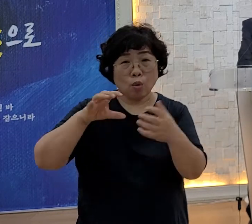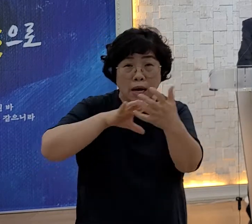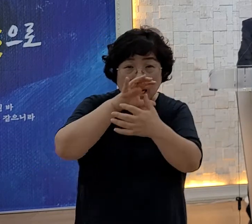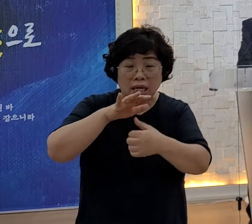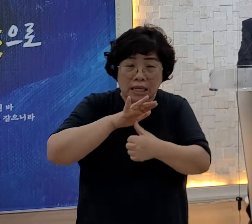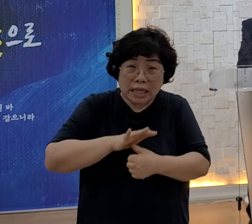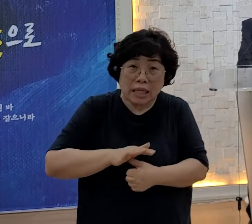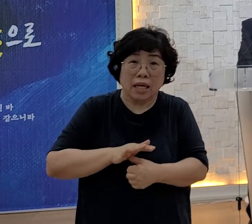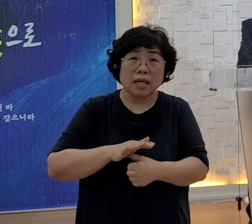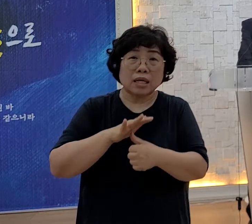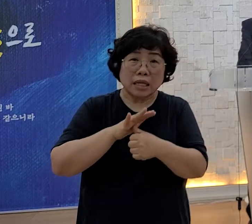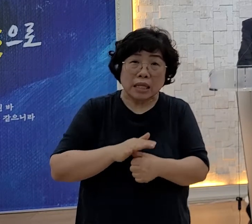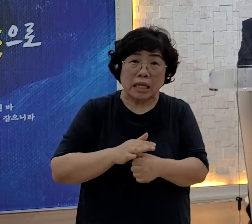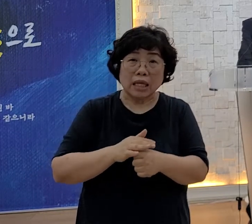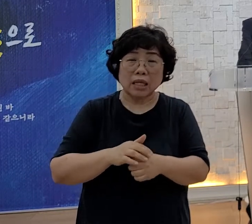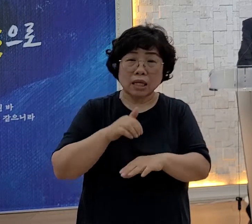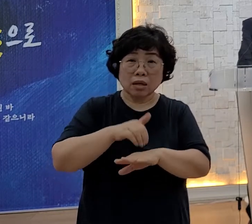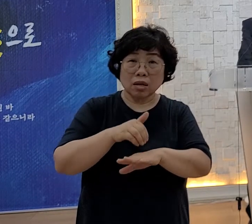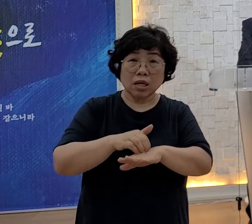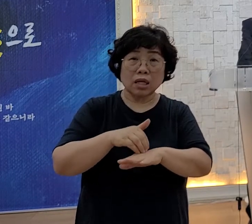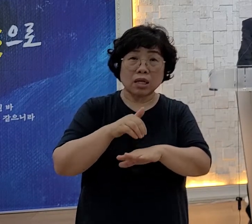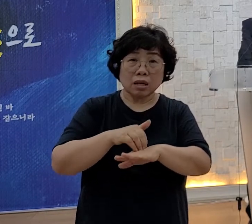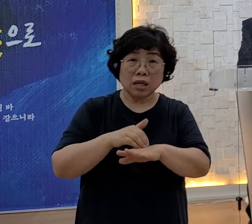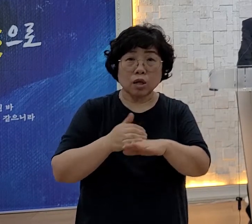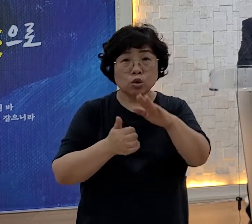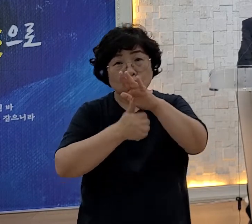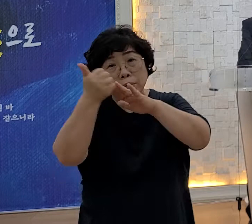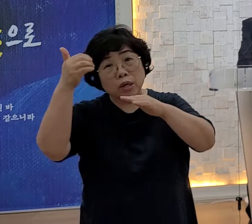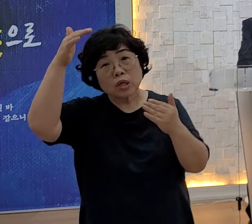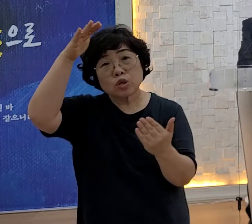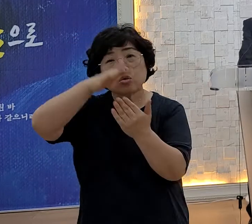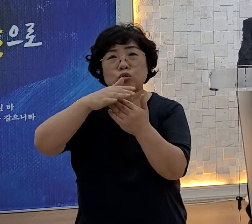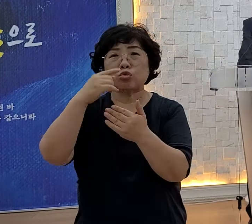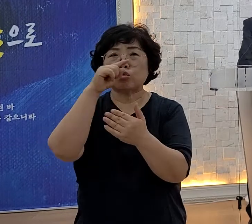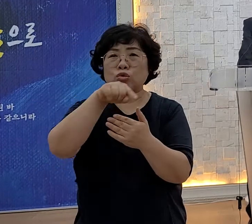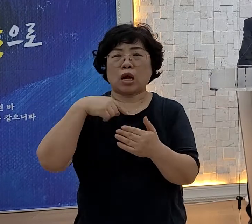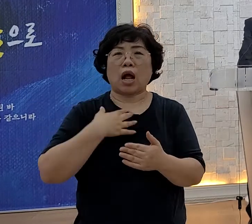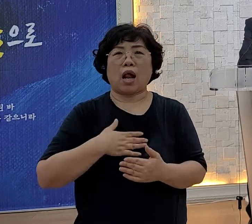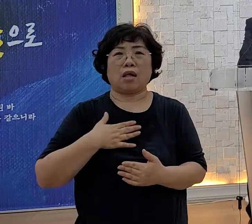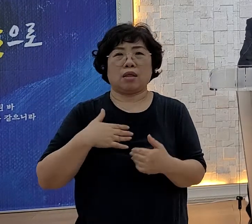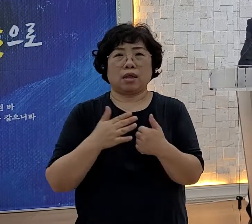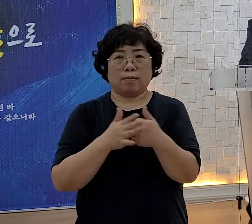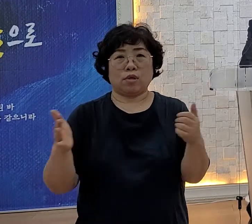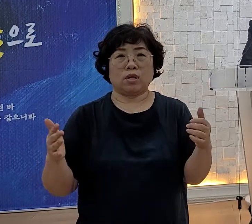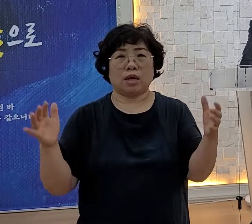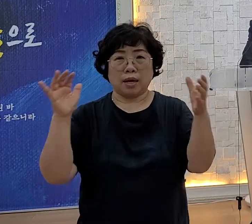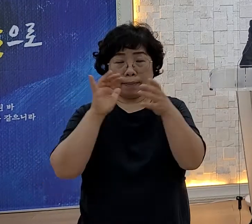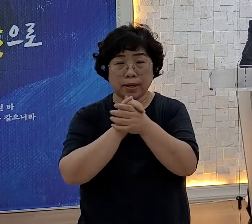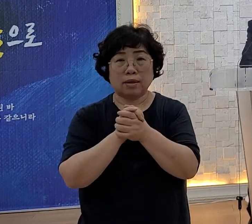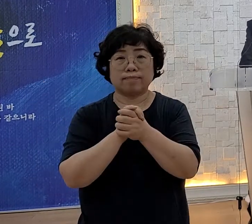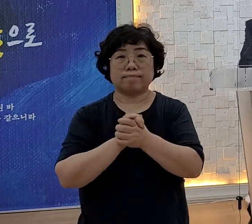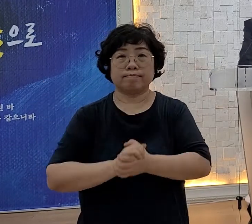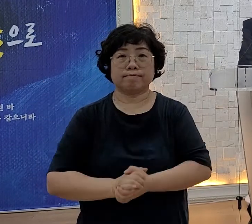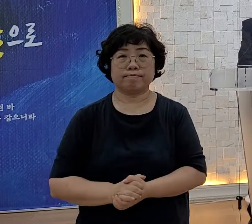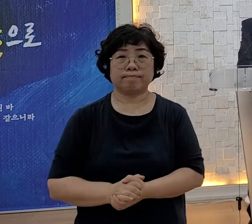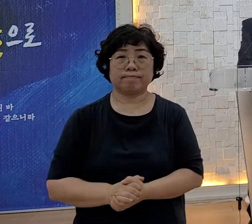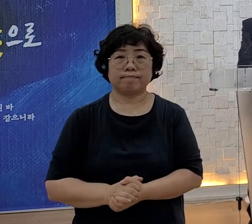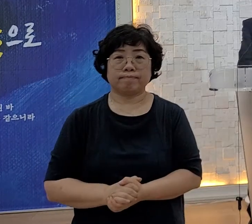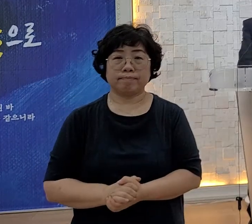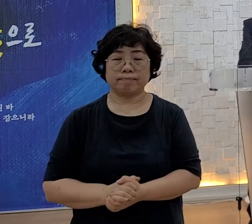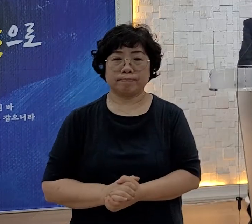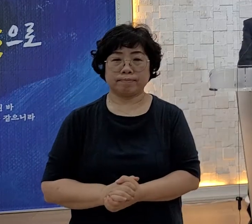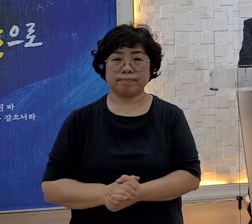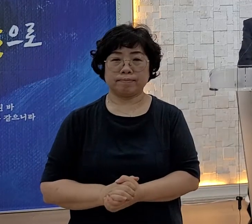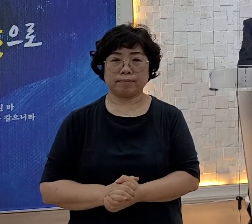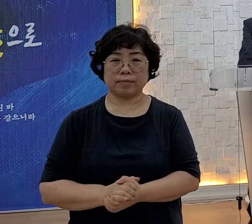환난은 인내를, 인내는 연단은 소망을 이루는 줄 알미로다. 아멘. 예, 오늘